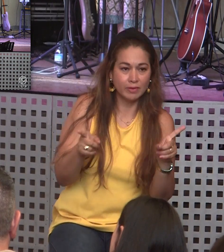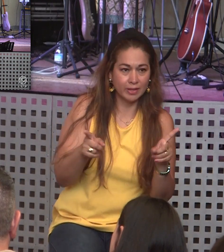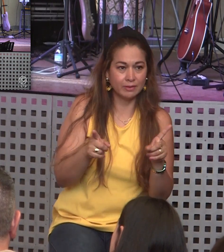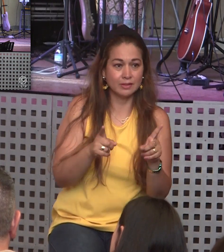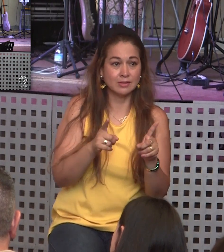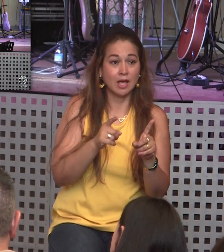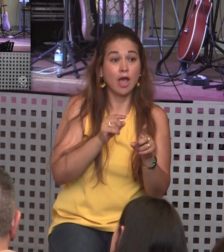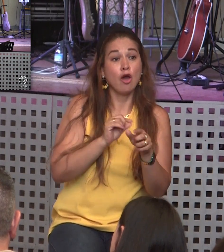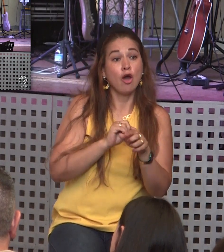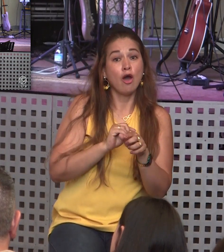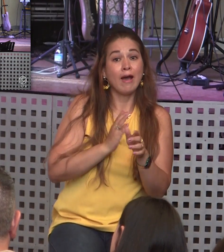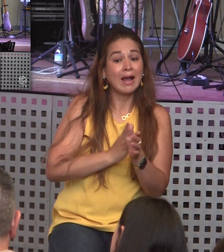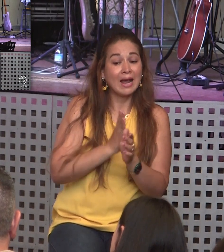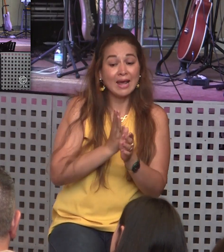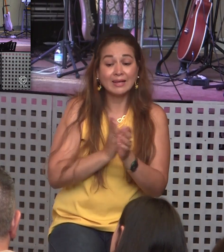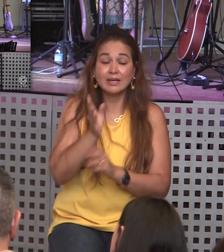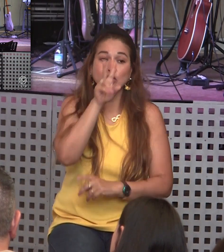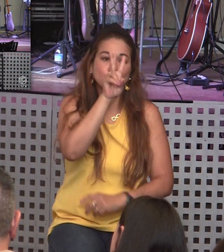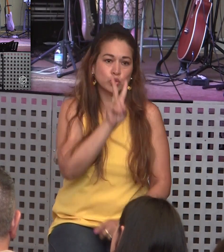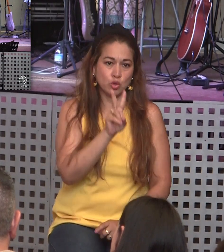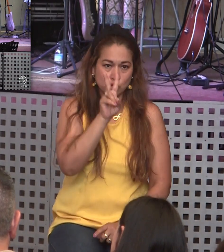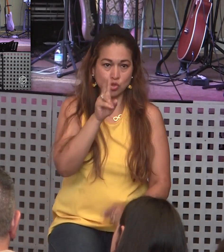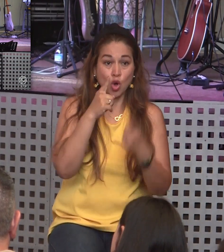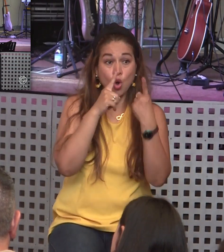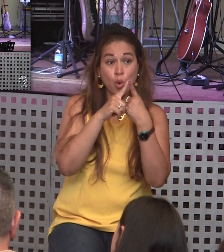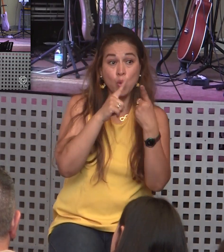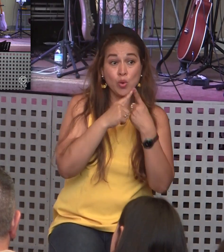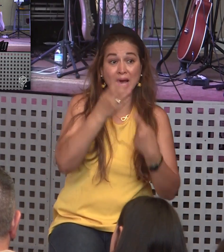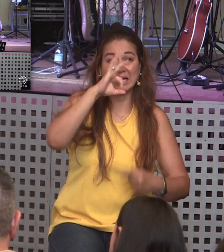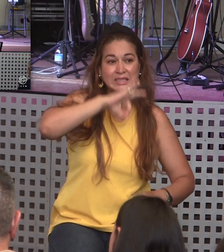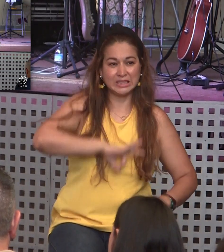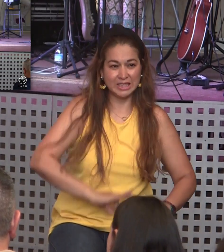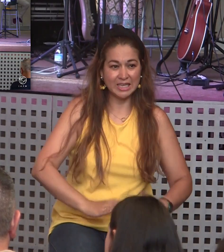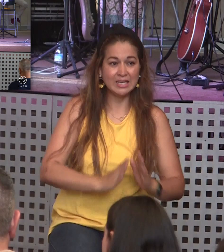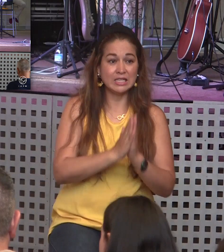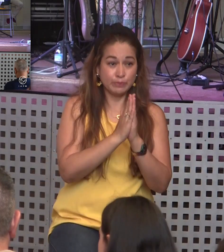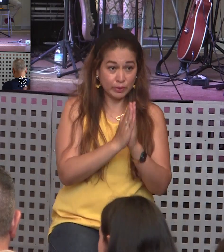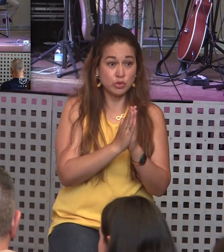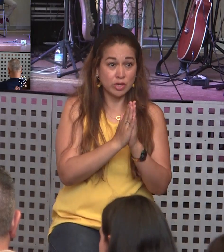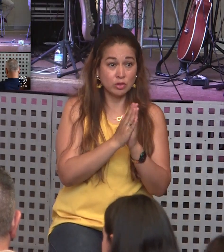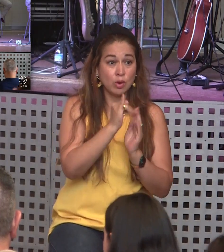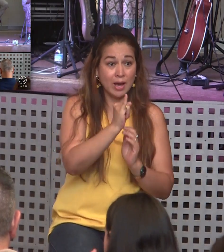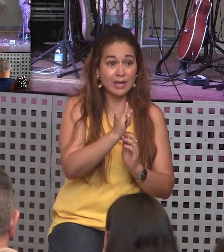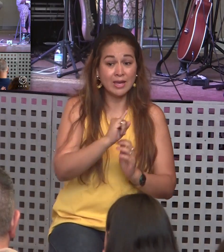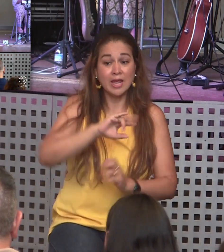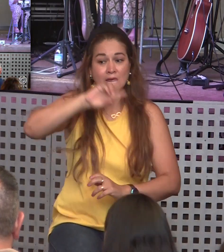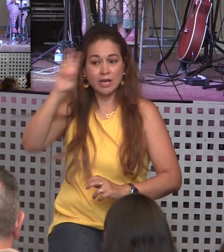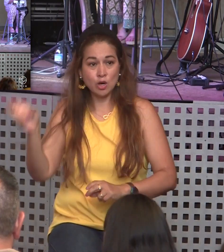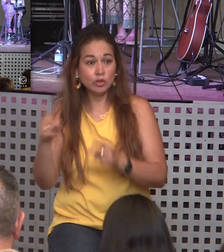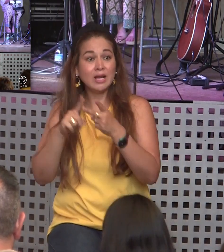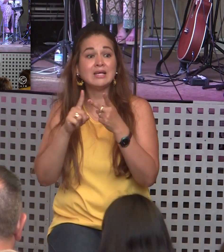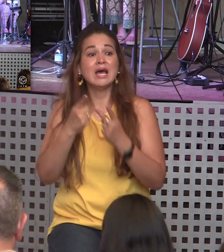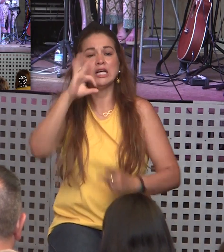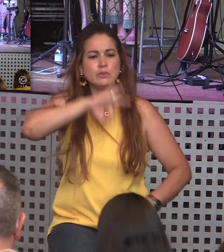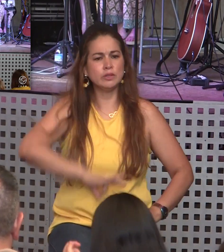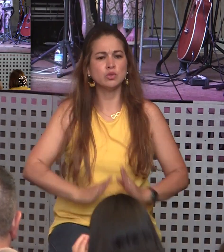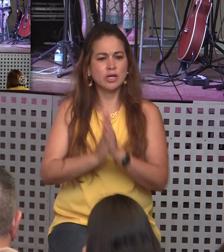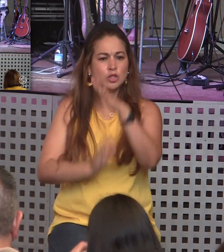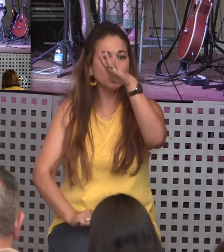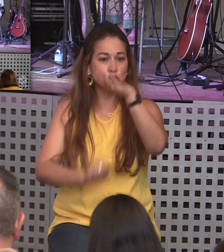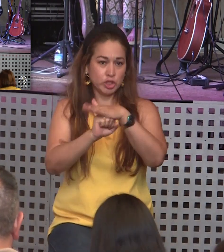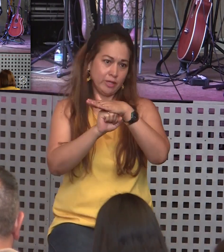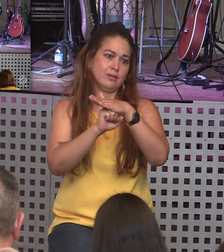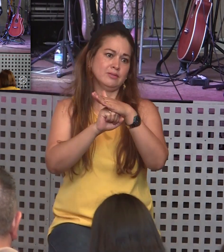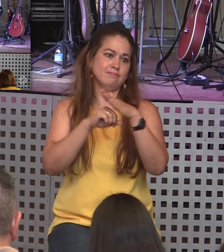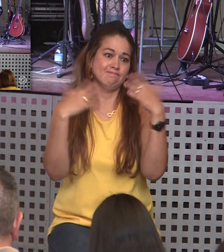ser llenas del Espíritu Santo, porque el Espíritu Santo se derramará sobre toda carne, sobre toda